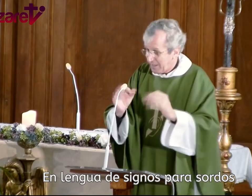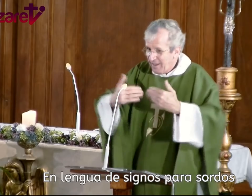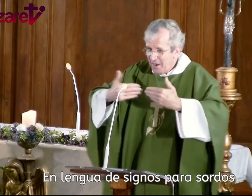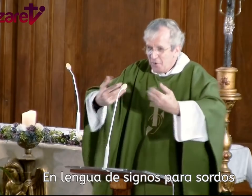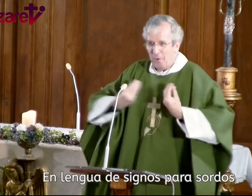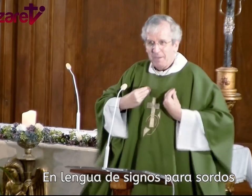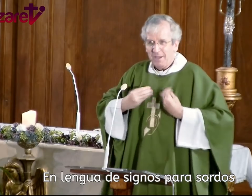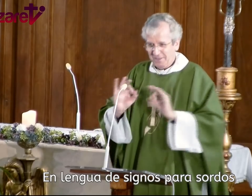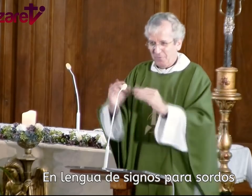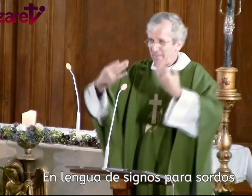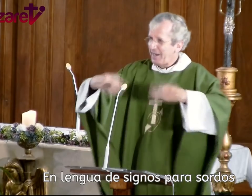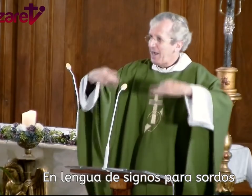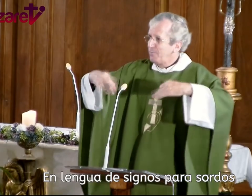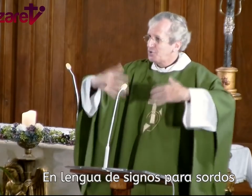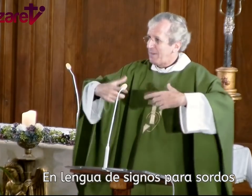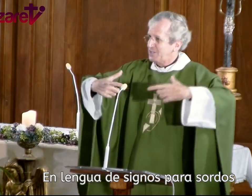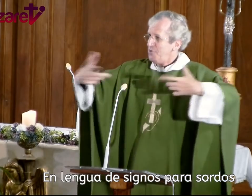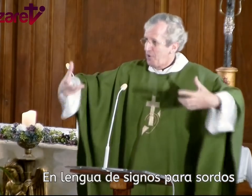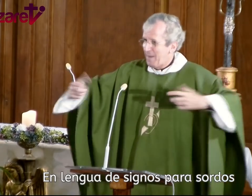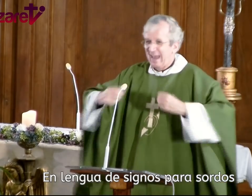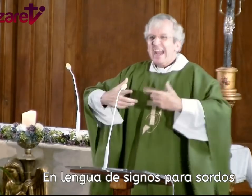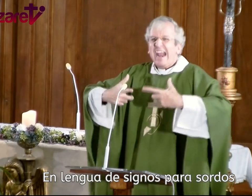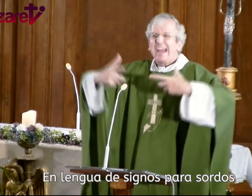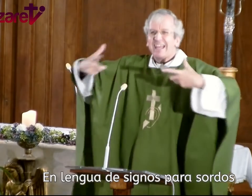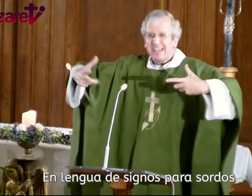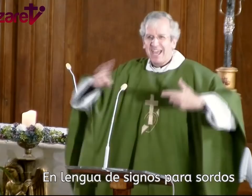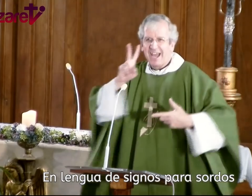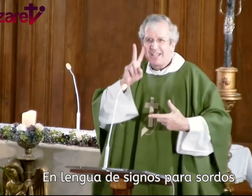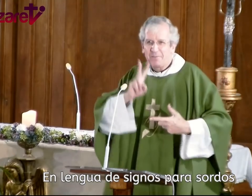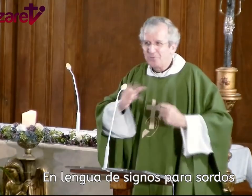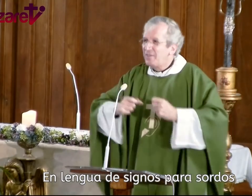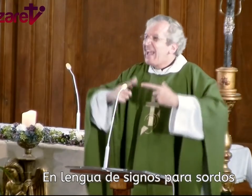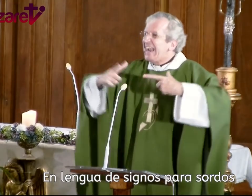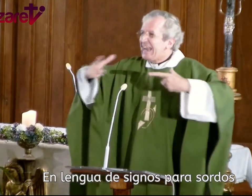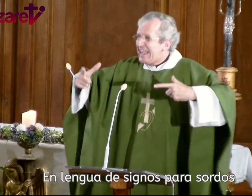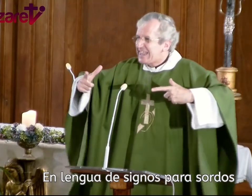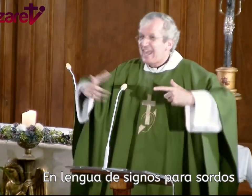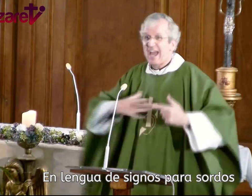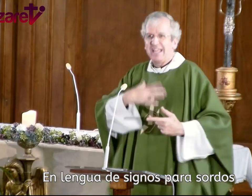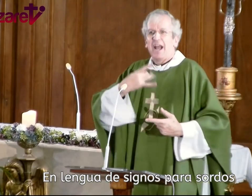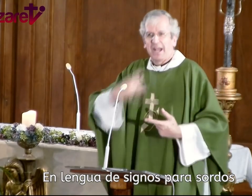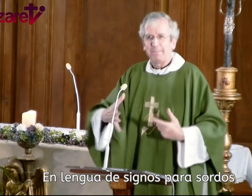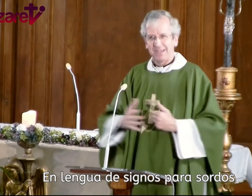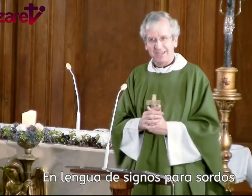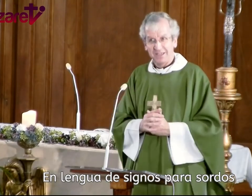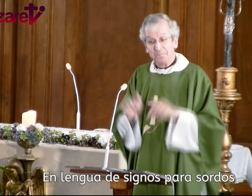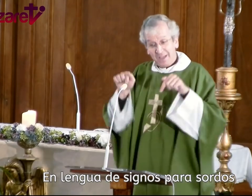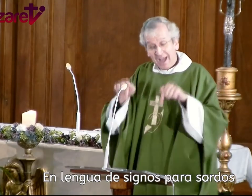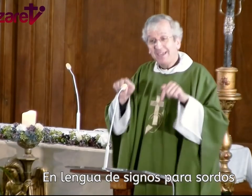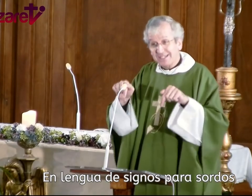Lo vive De una manera Mucho más normal Crece Aquella virtud Crece Aquella capacidad Ahí está